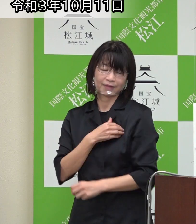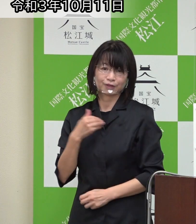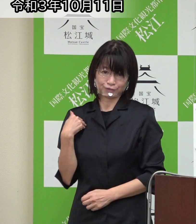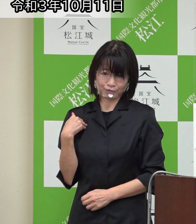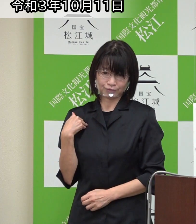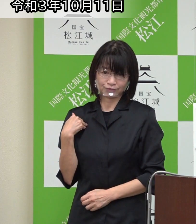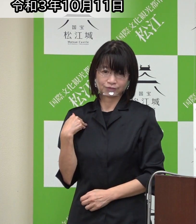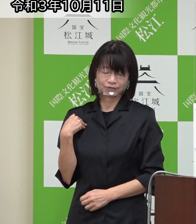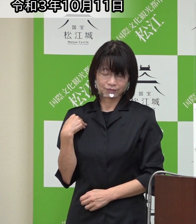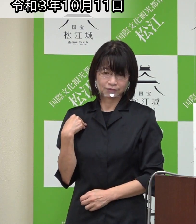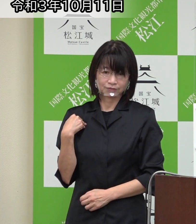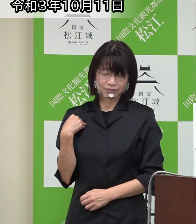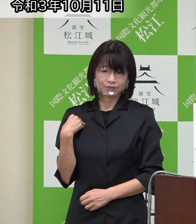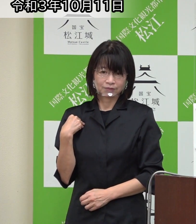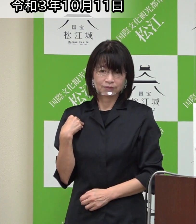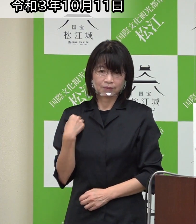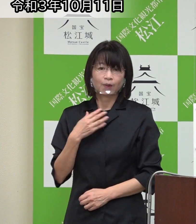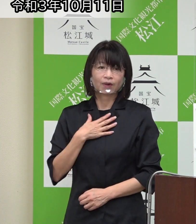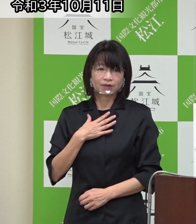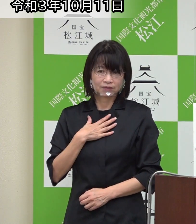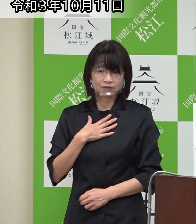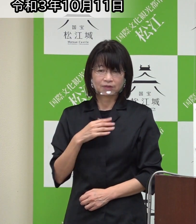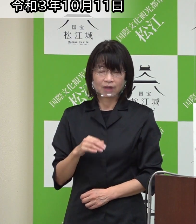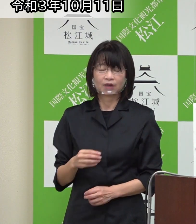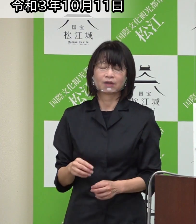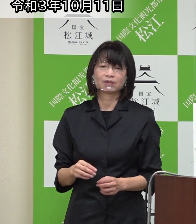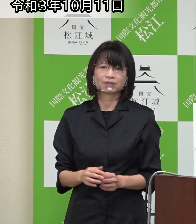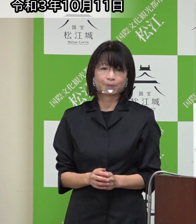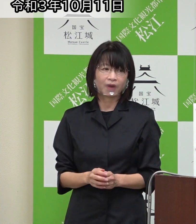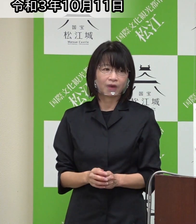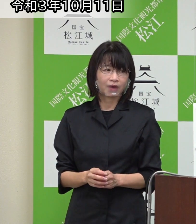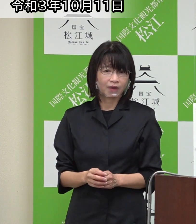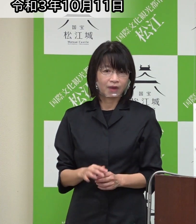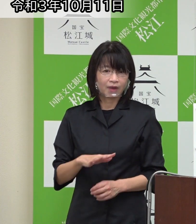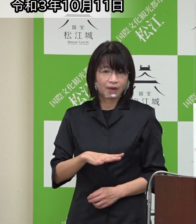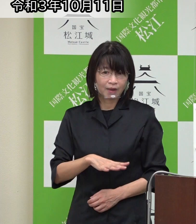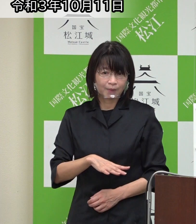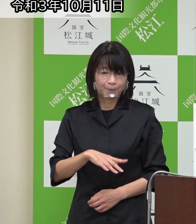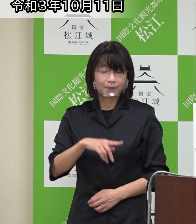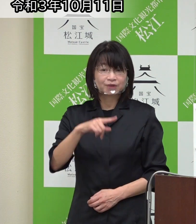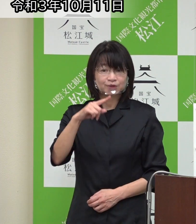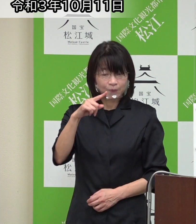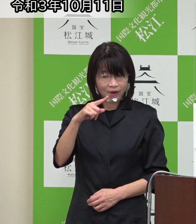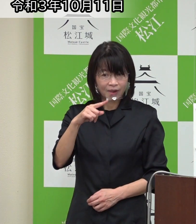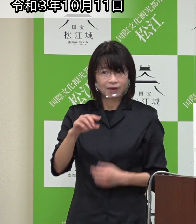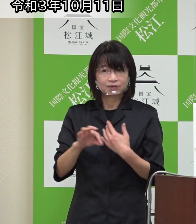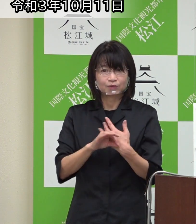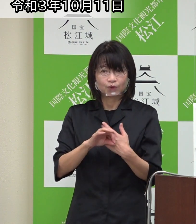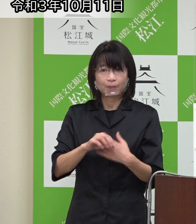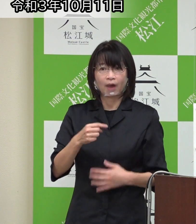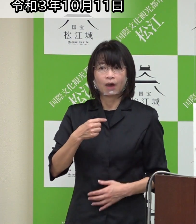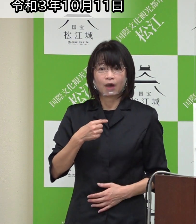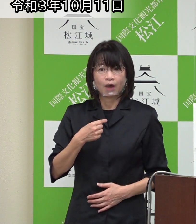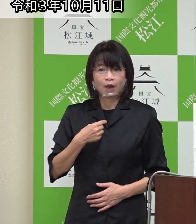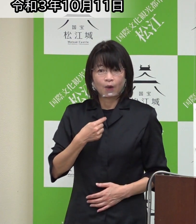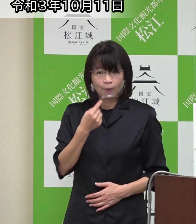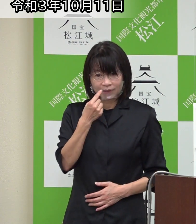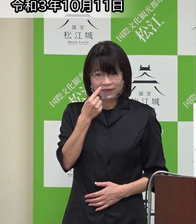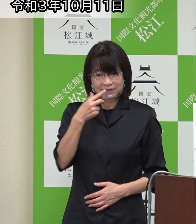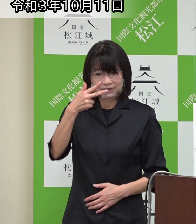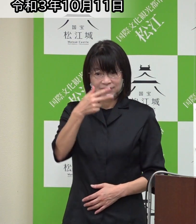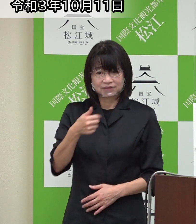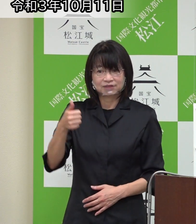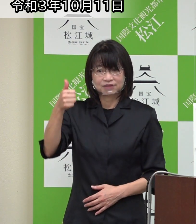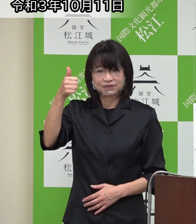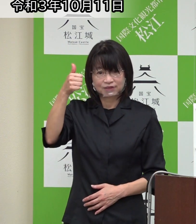と思うんですね。ですので、日常時からですね、例えば私が何をやっているかというその動きが、皆さ